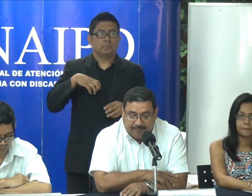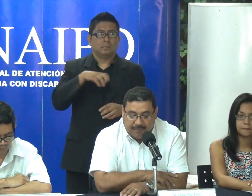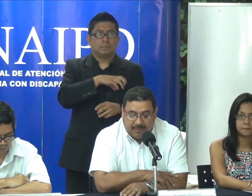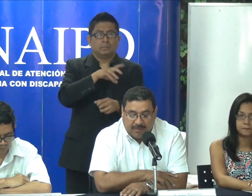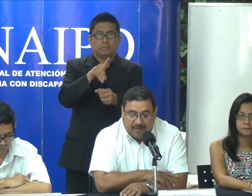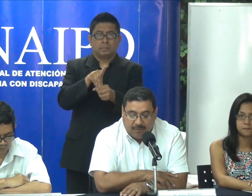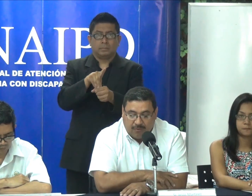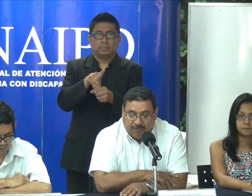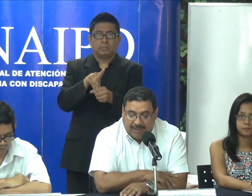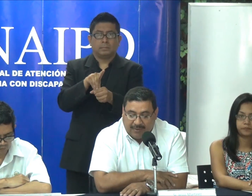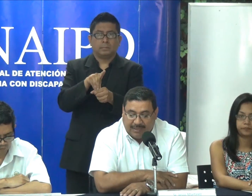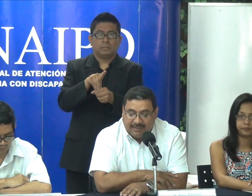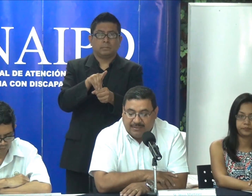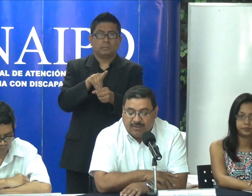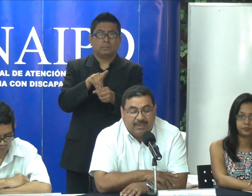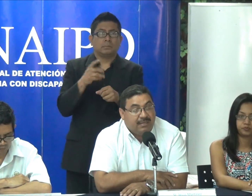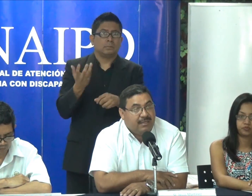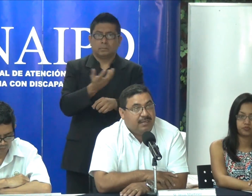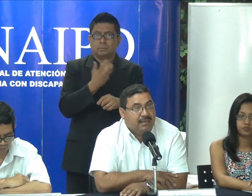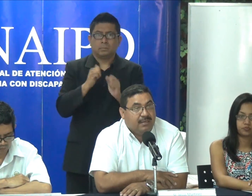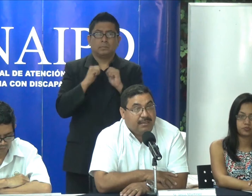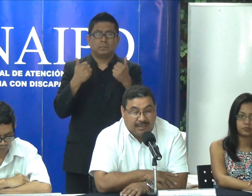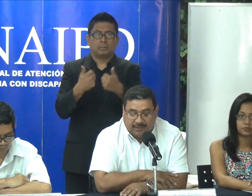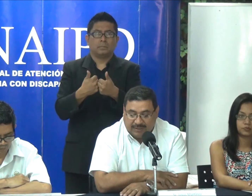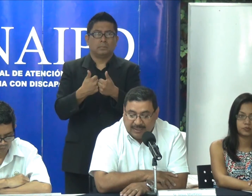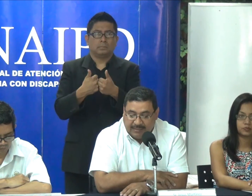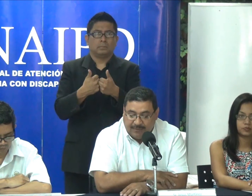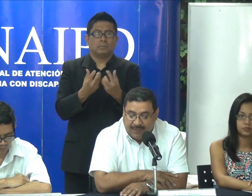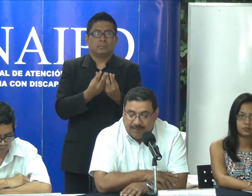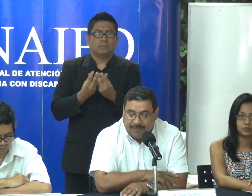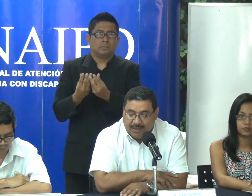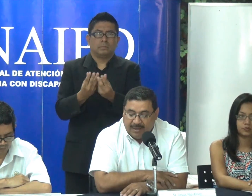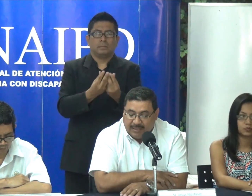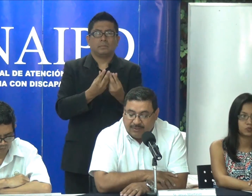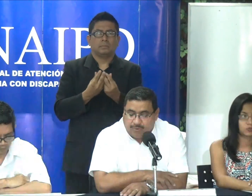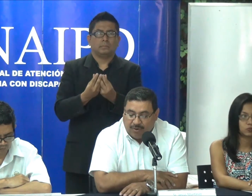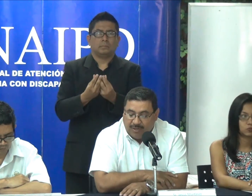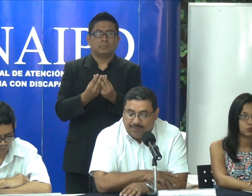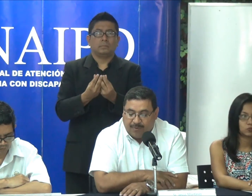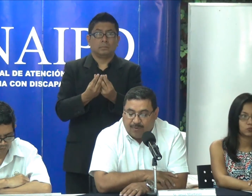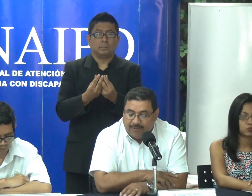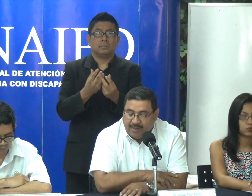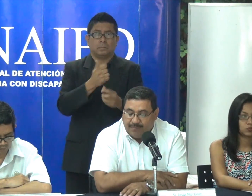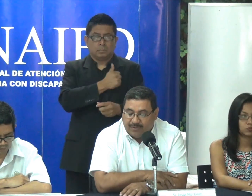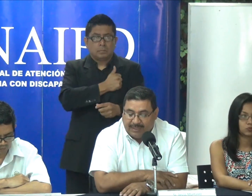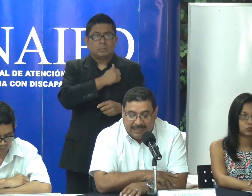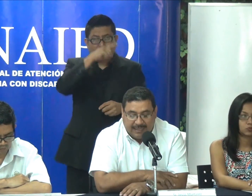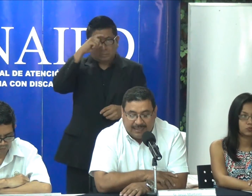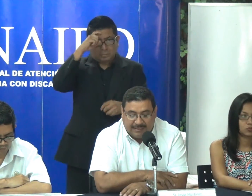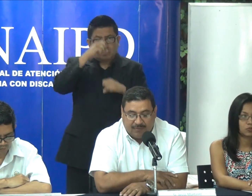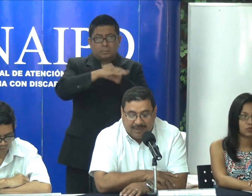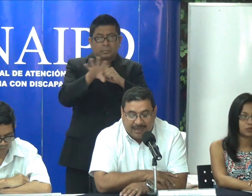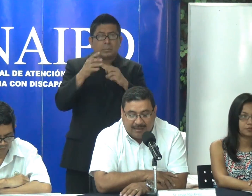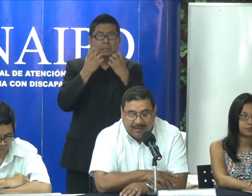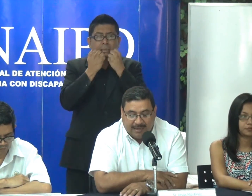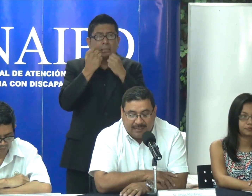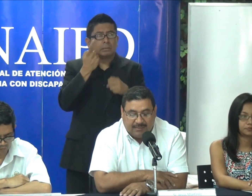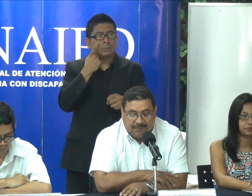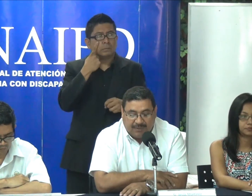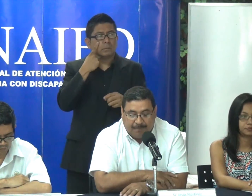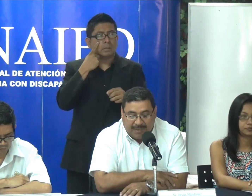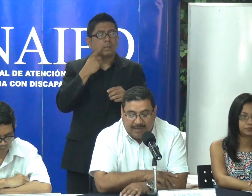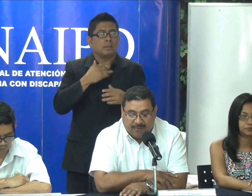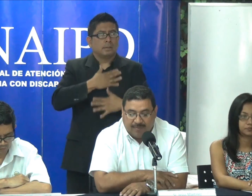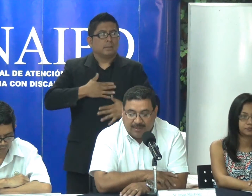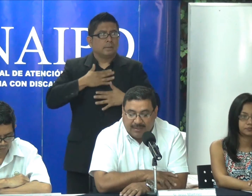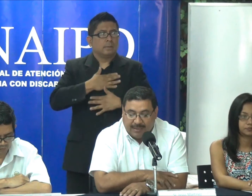CONAIPD, junto a las organizaciones de la sociedad civil, en su rol de promover, proteger y asegurar el